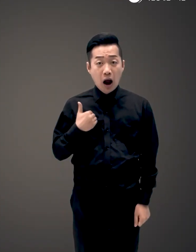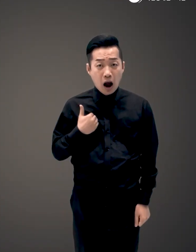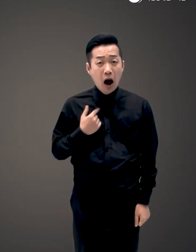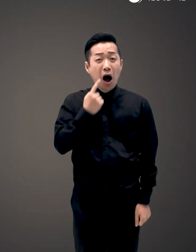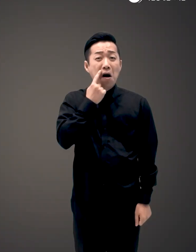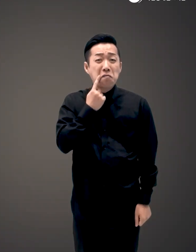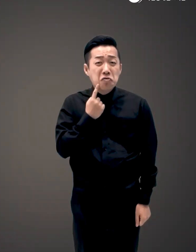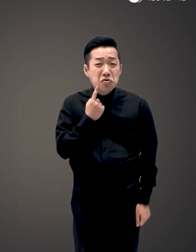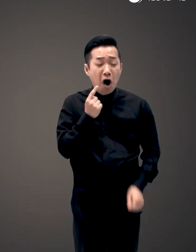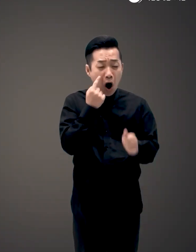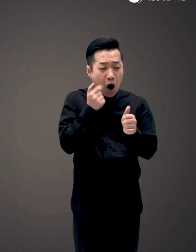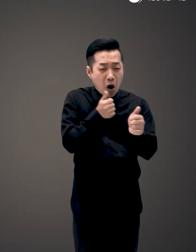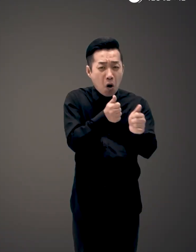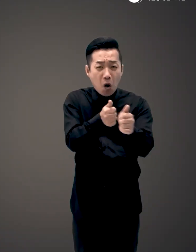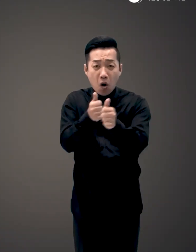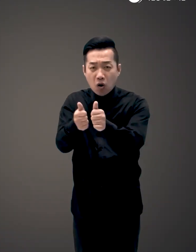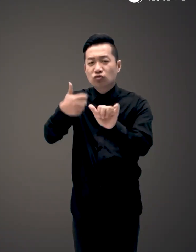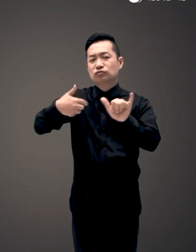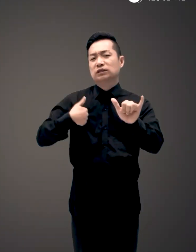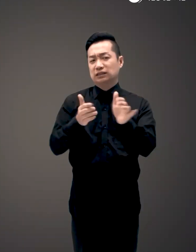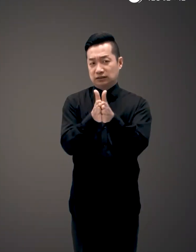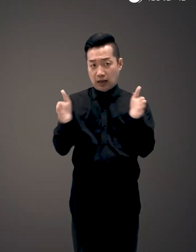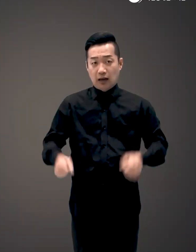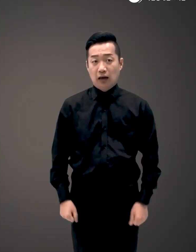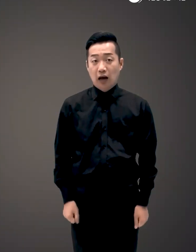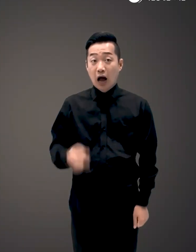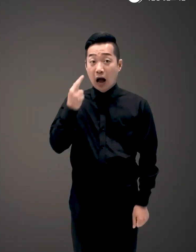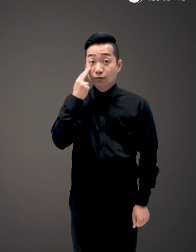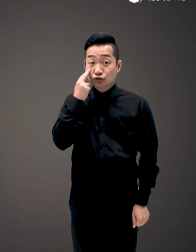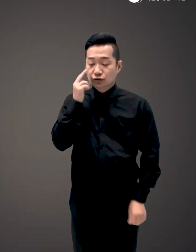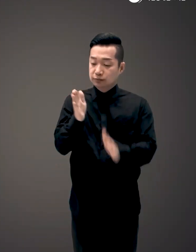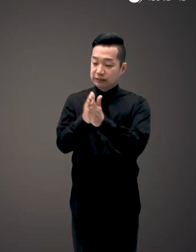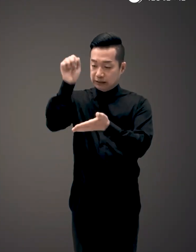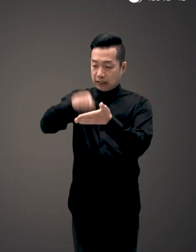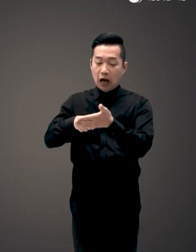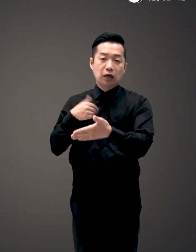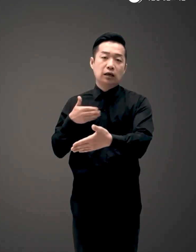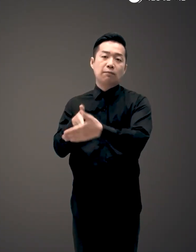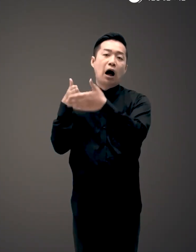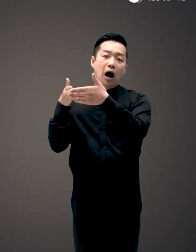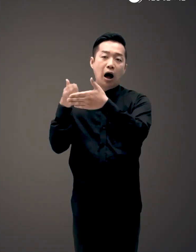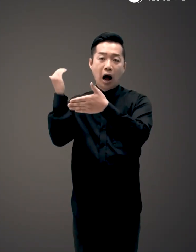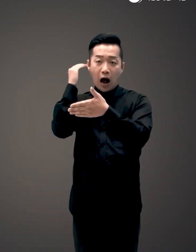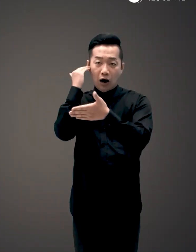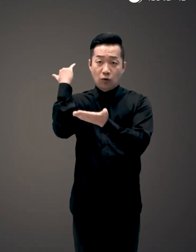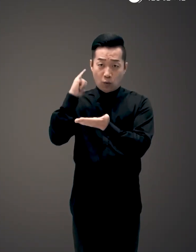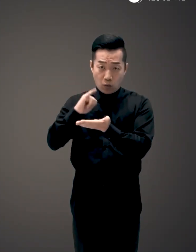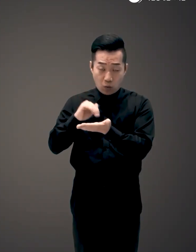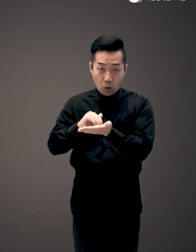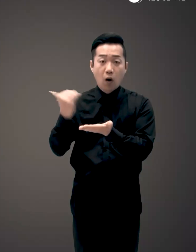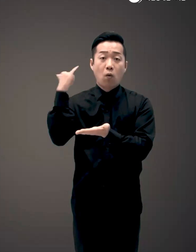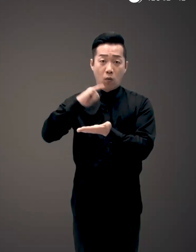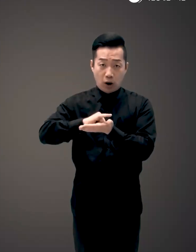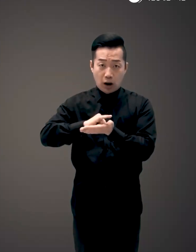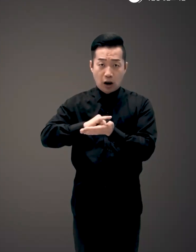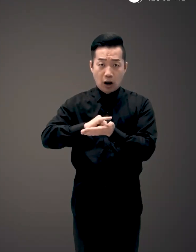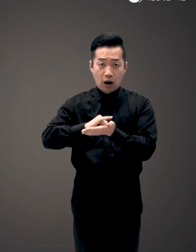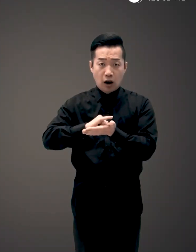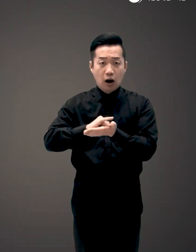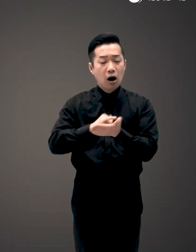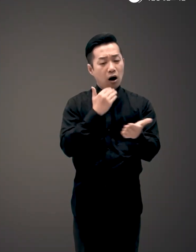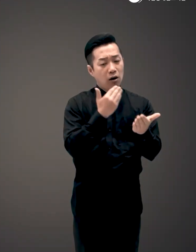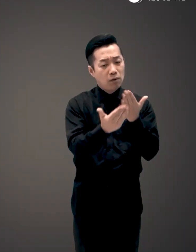제가 부러운 사람들을 쫓다 보니까 유튜브를 시작하게 된 거, 미국 비자가 거절되면서 한국에 돌아오게 된 것 등 막 너무